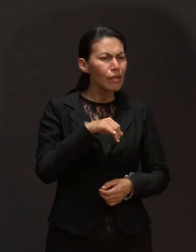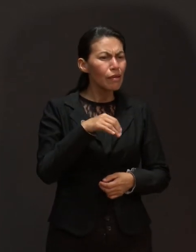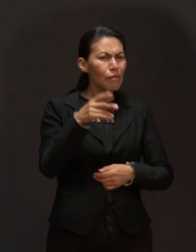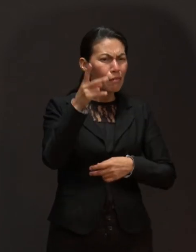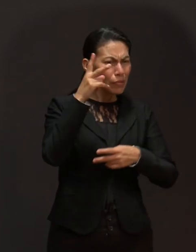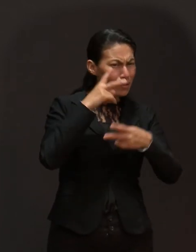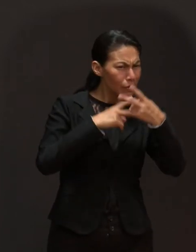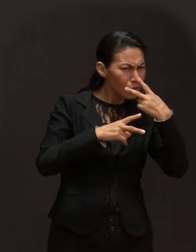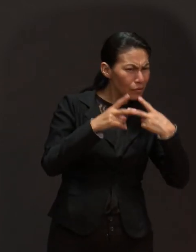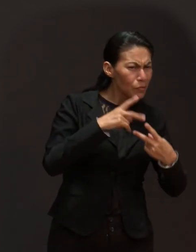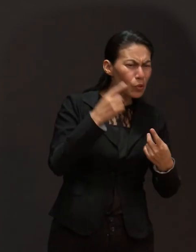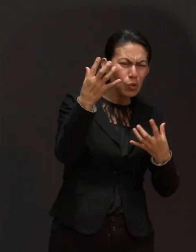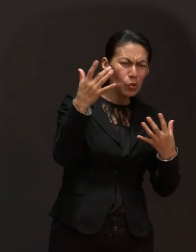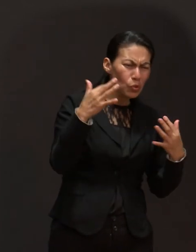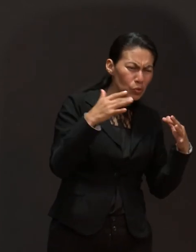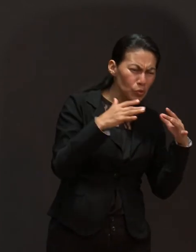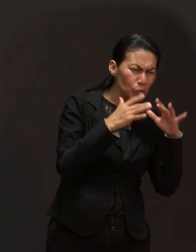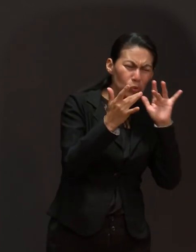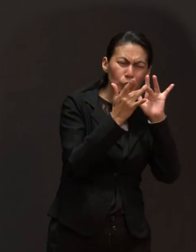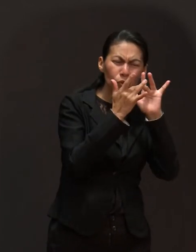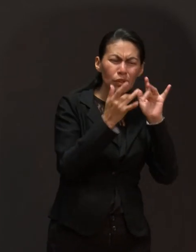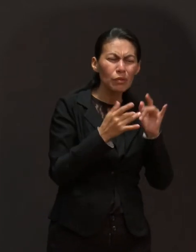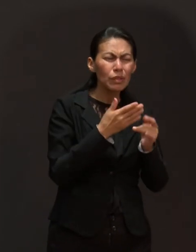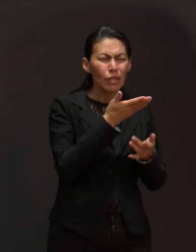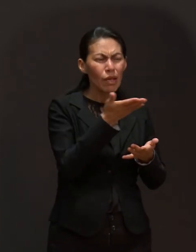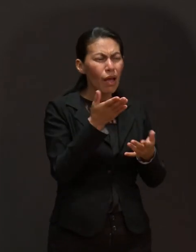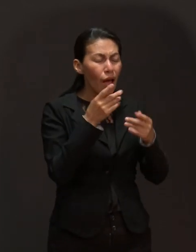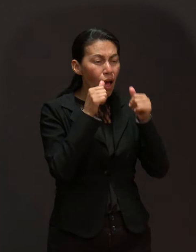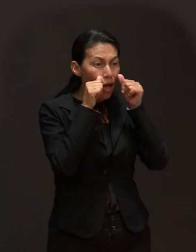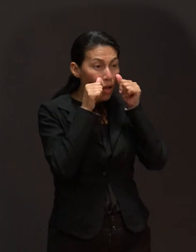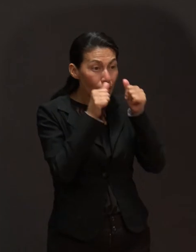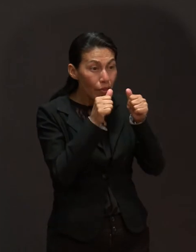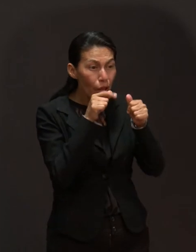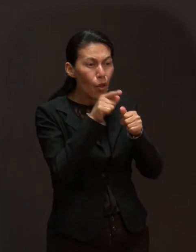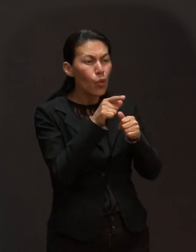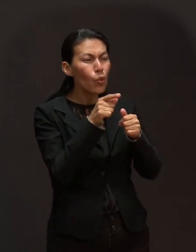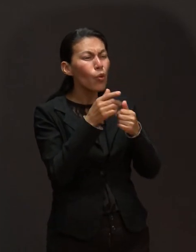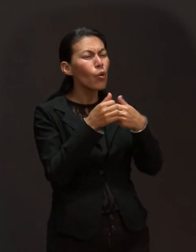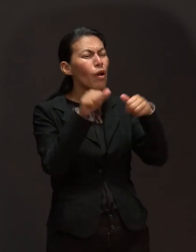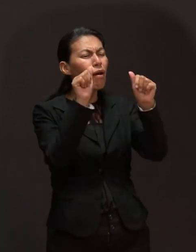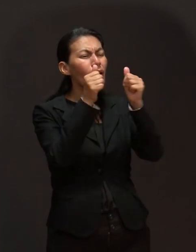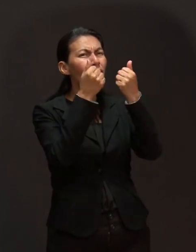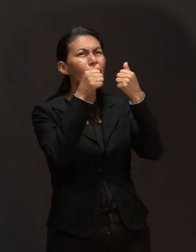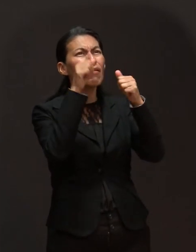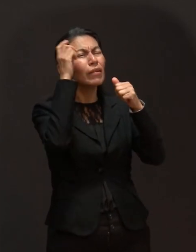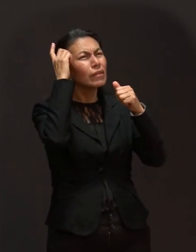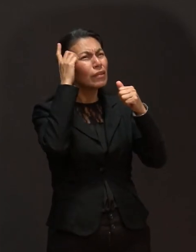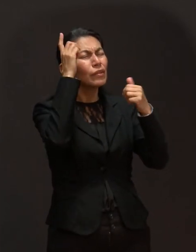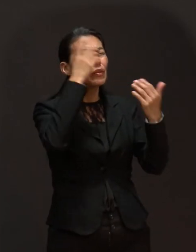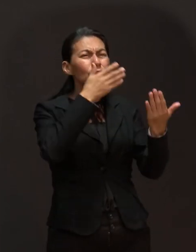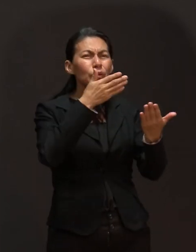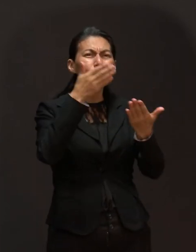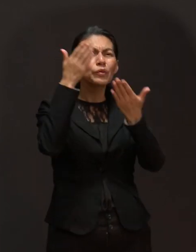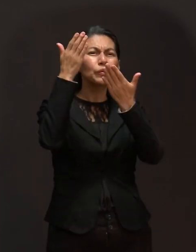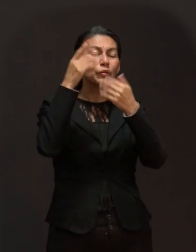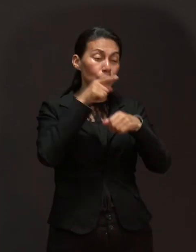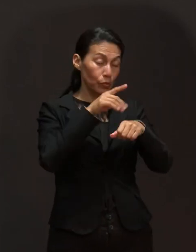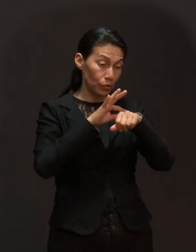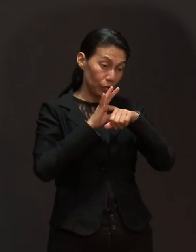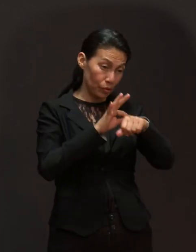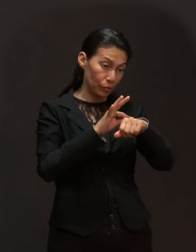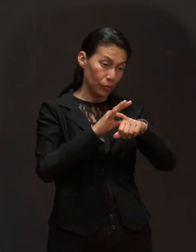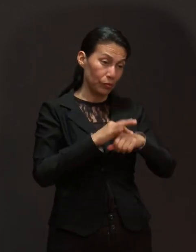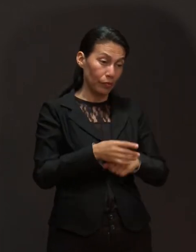escuchar la gloria de Dios, las alabanzas de Dios de tus labios que nos animen en nuestra fe,